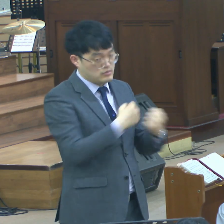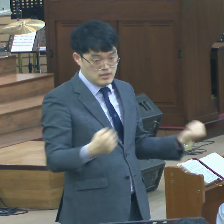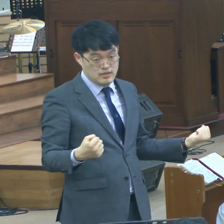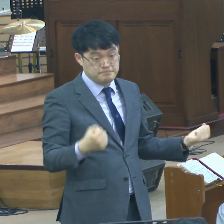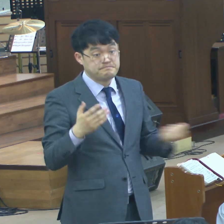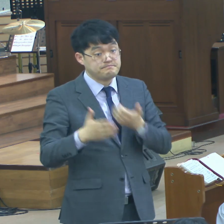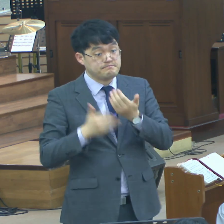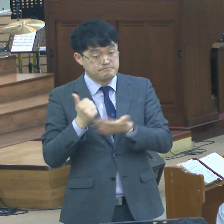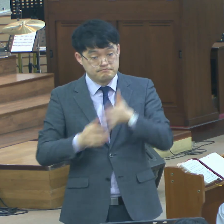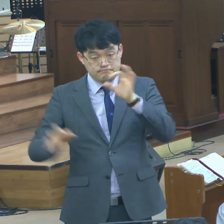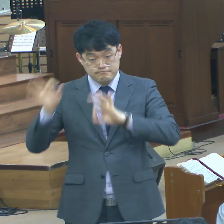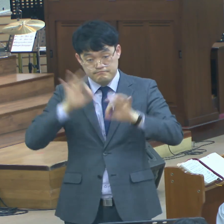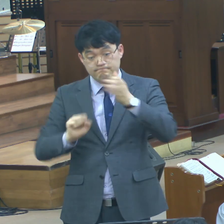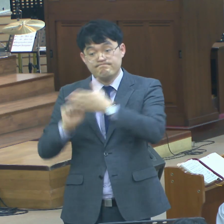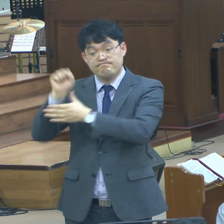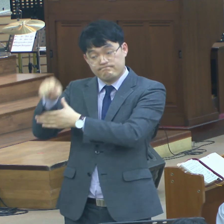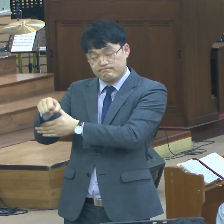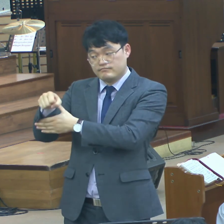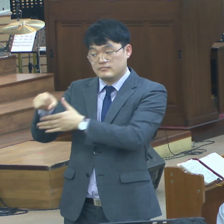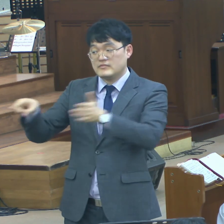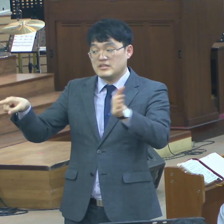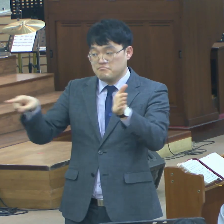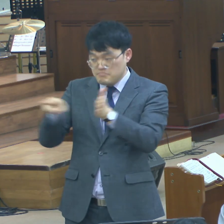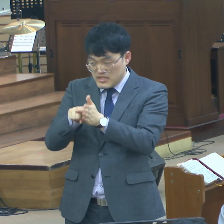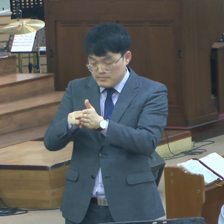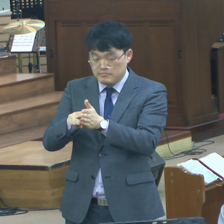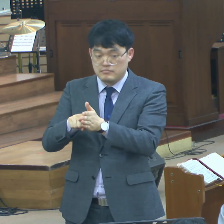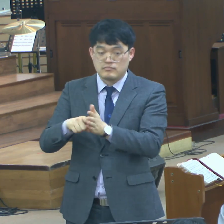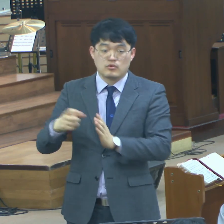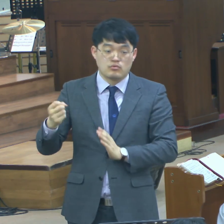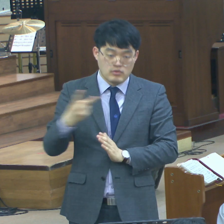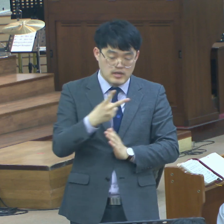하나님이 찾으시는 열매는 믿음과 용서였습니다.